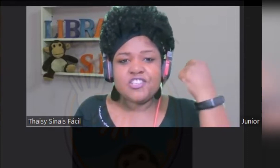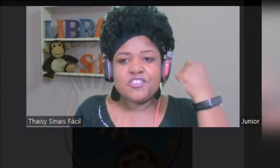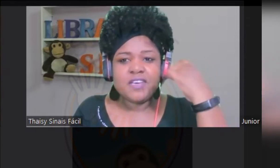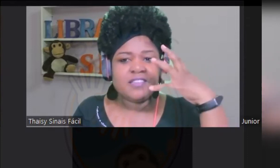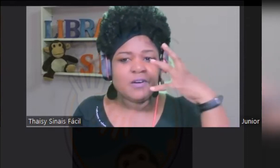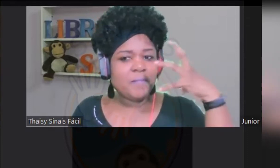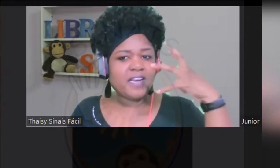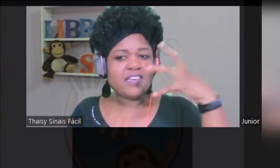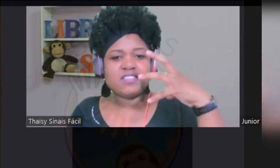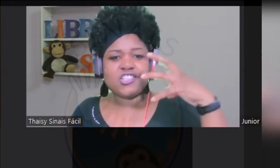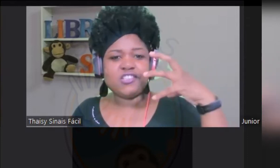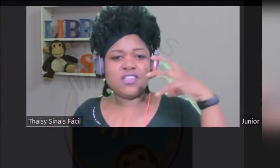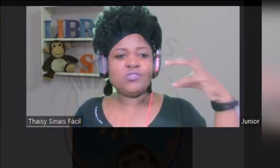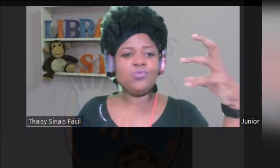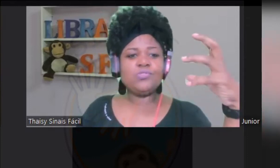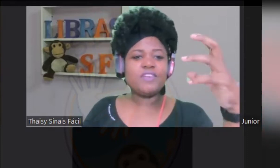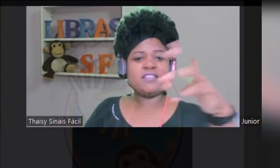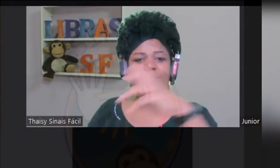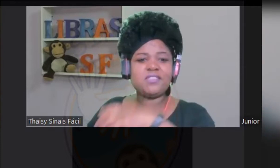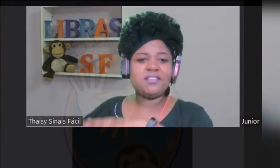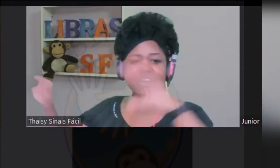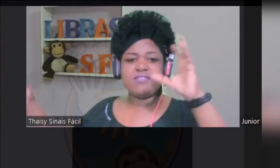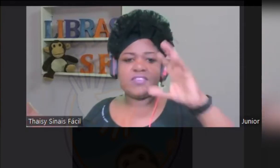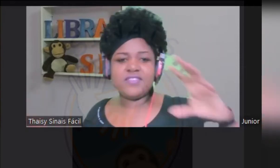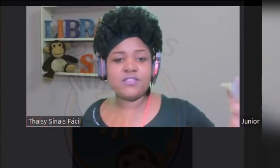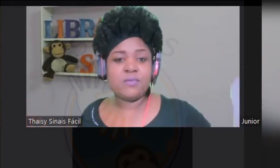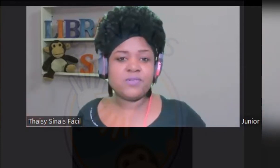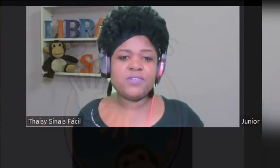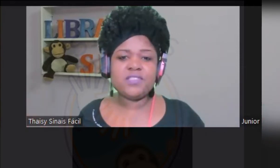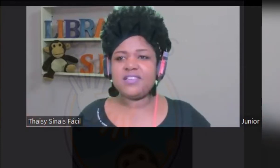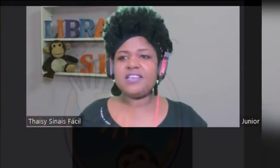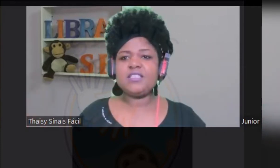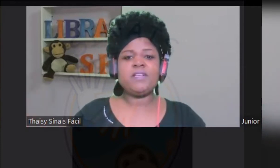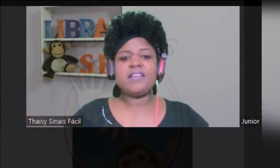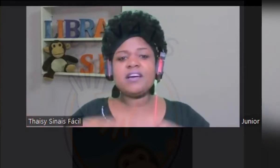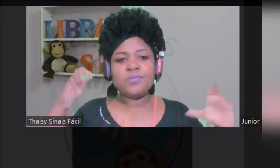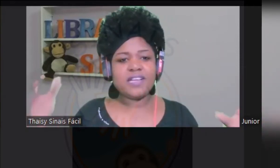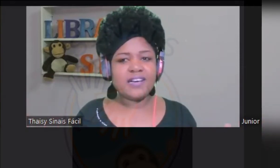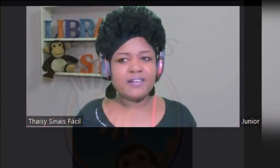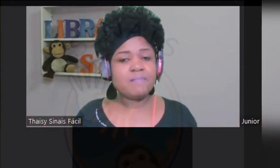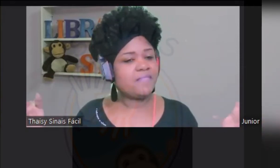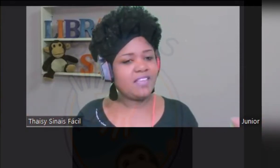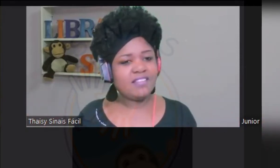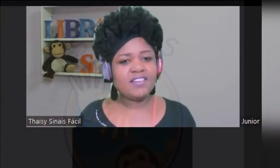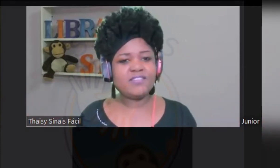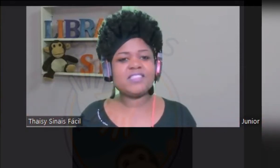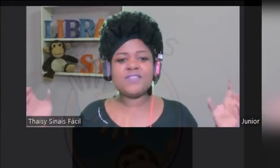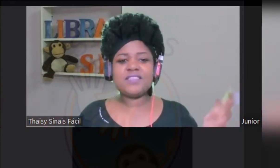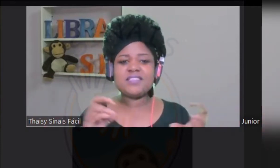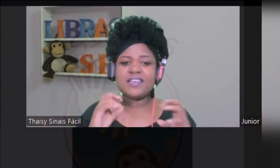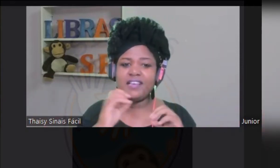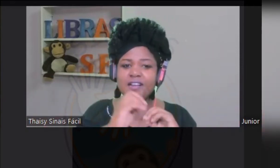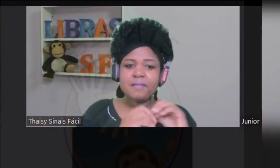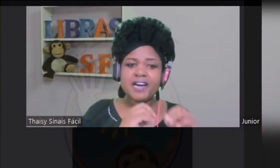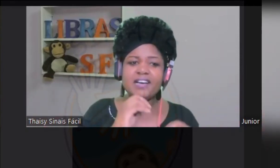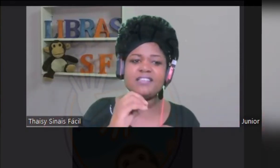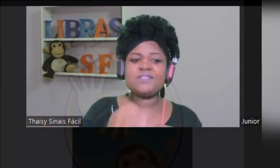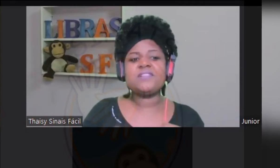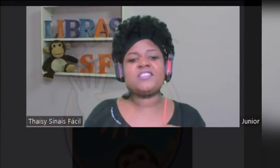fica tão preso achando que tudo vai ter um sinal, que vai ser uma coisa, né, espetacular. E não, às vezes aquele básico que a gente